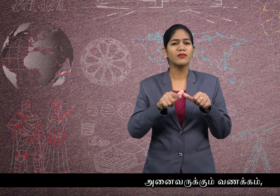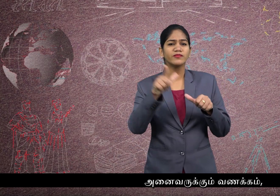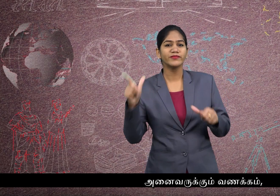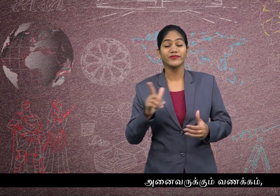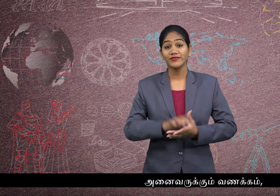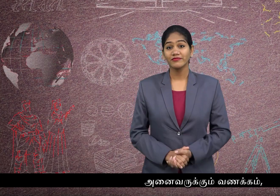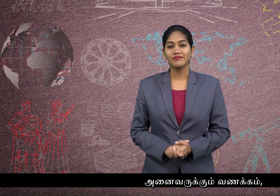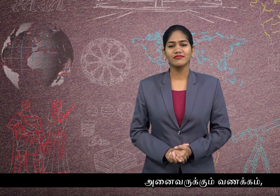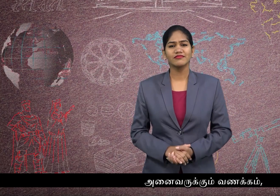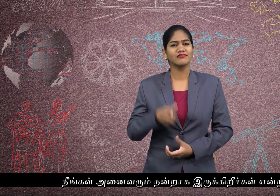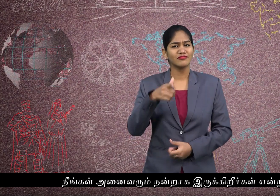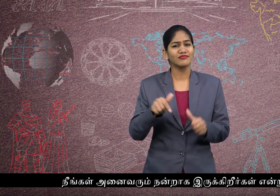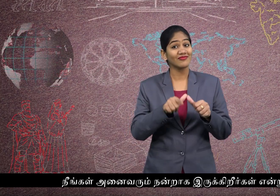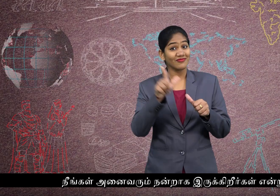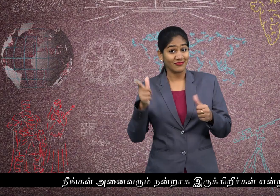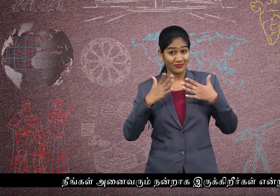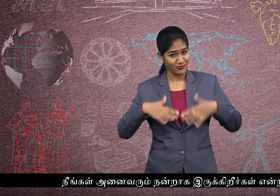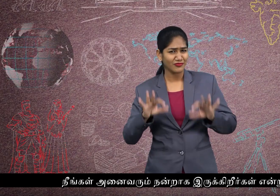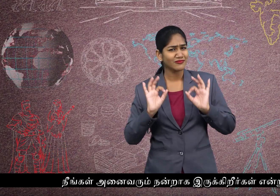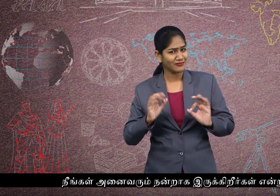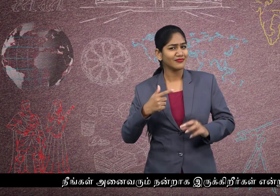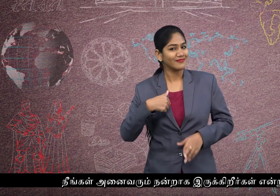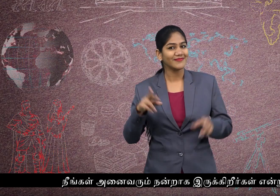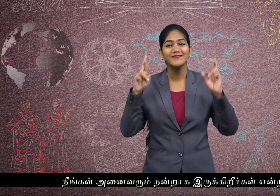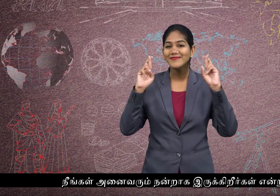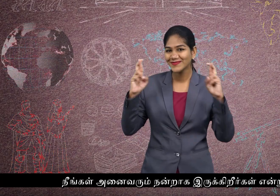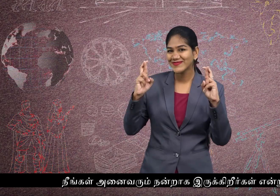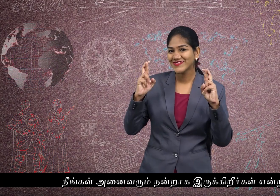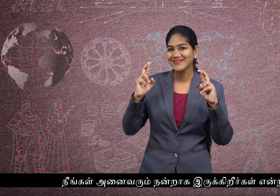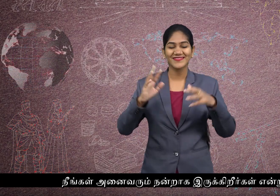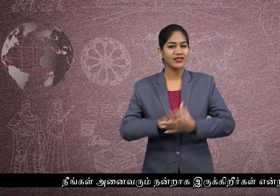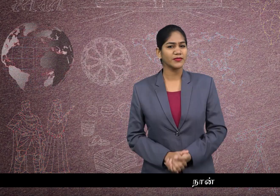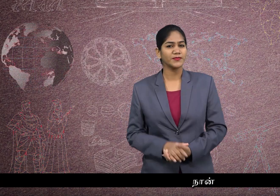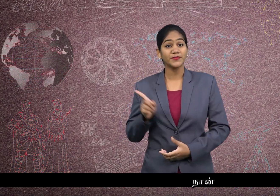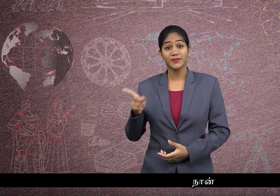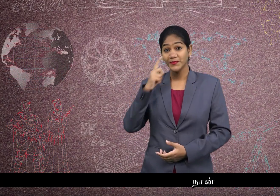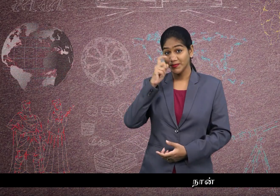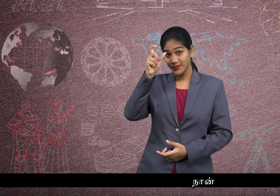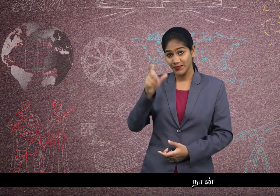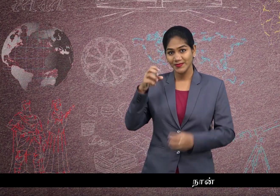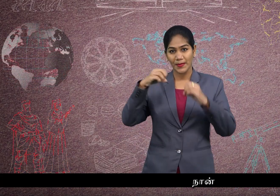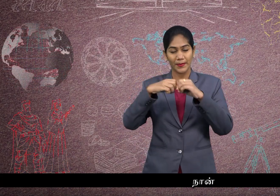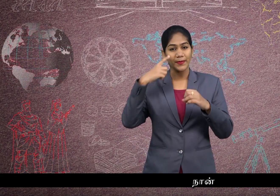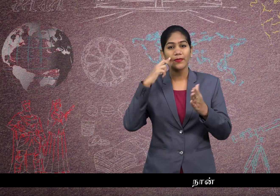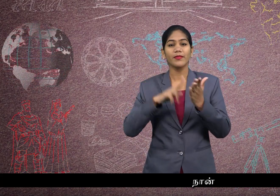வணக்கம் மாணவ செல்வங்களே, நீங்கள் அனைவரும் நலமோடு இருக்கிறீர்கள் என்று நம்புகிறேன். நான்